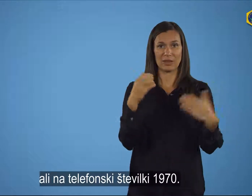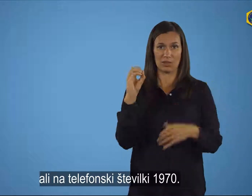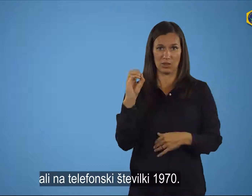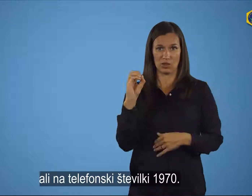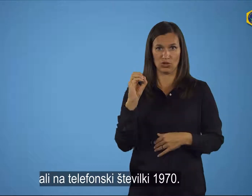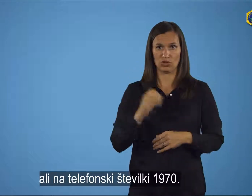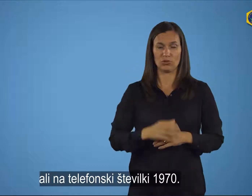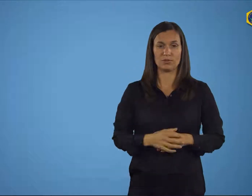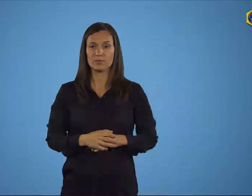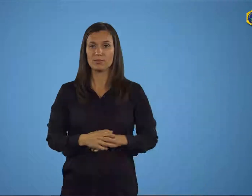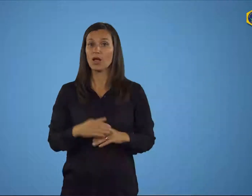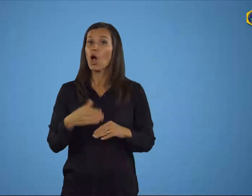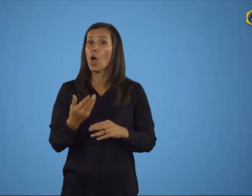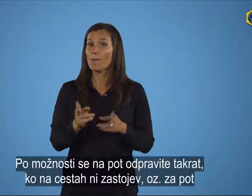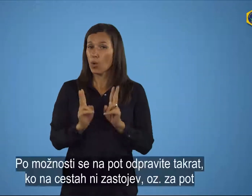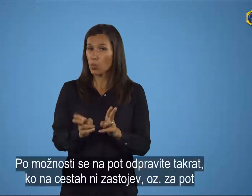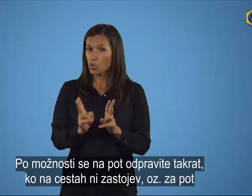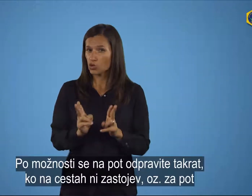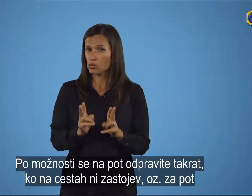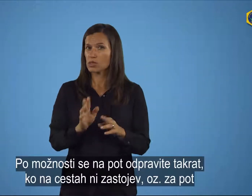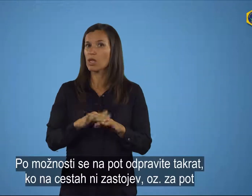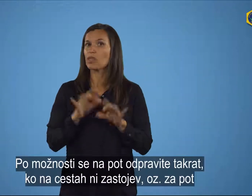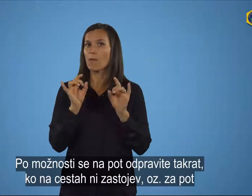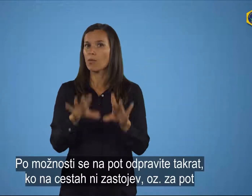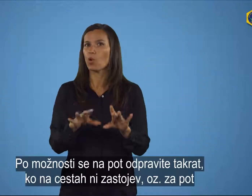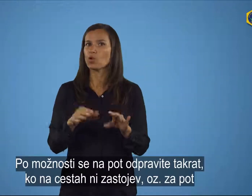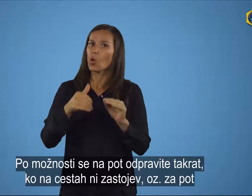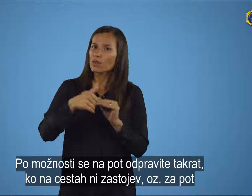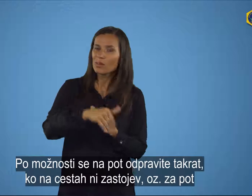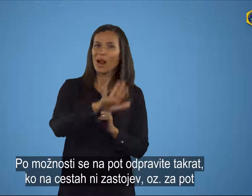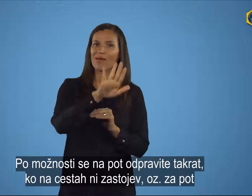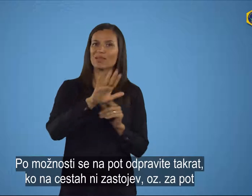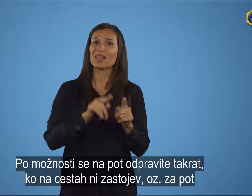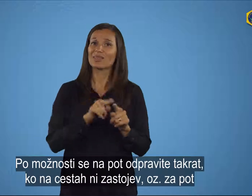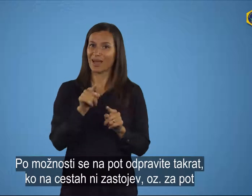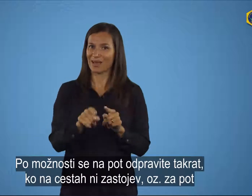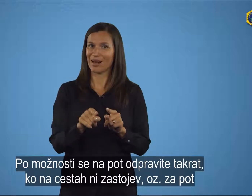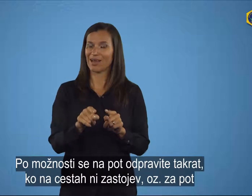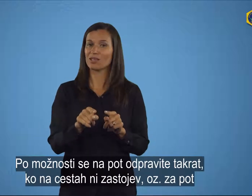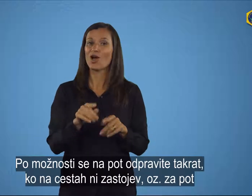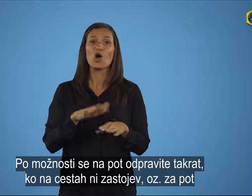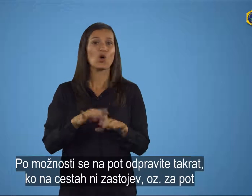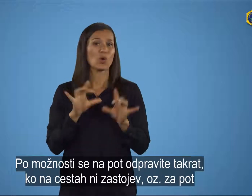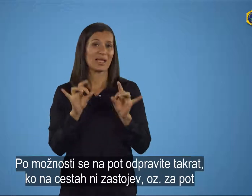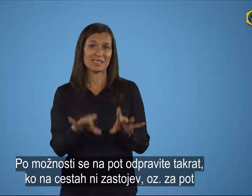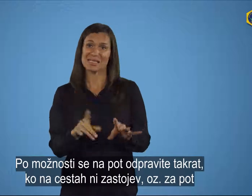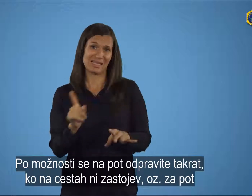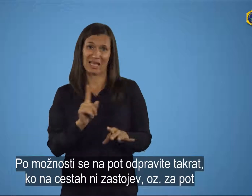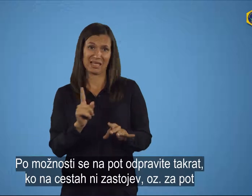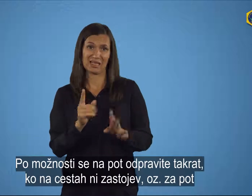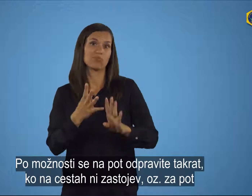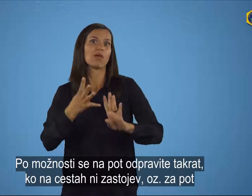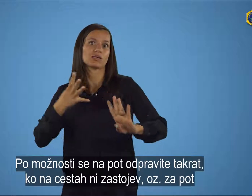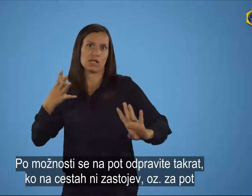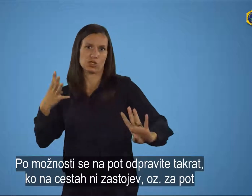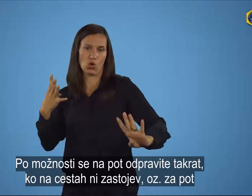1970. Po možnosti se na pot odpravite takrat, ko na cestah ni zastojev, oziroma za pot